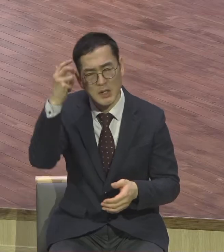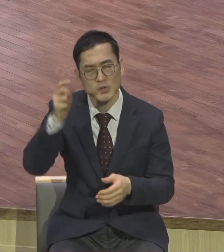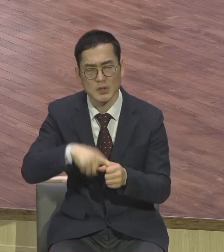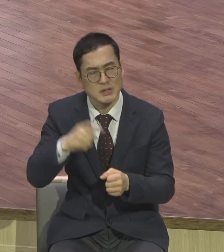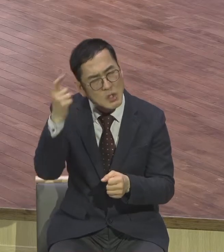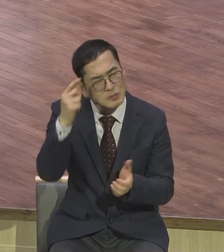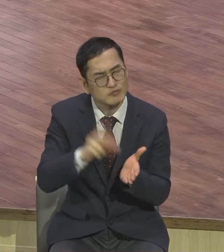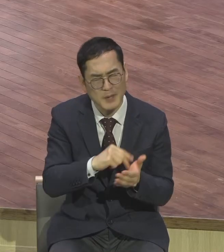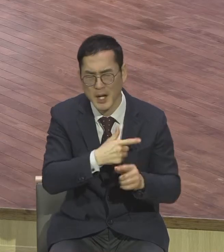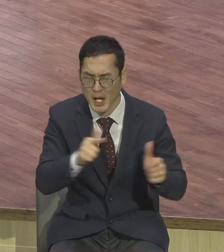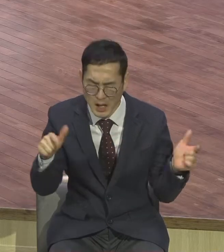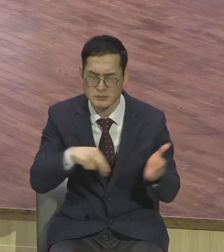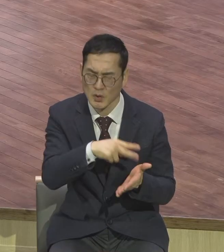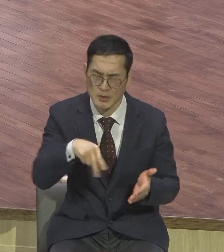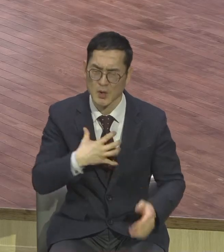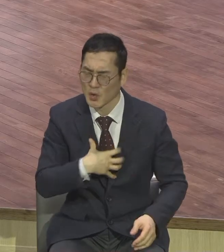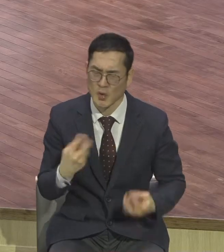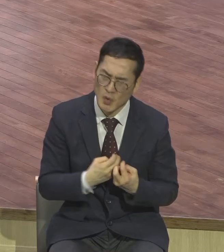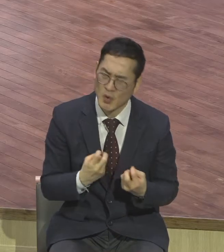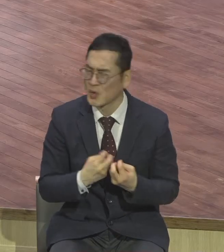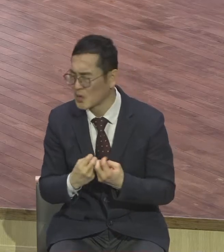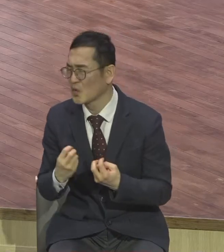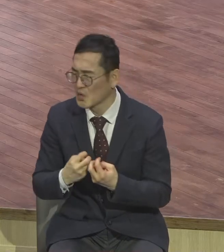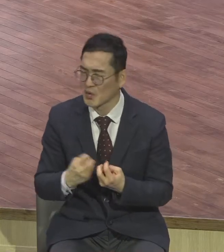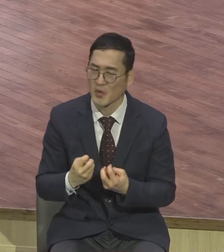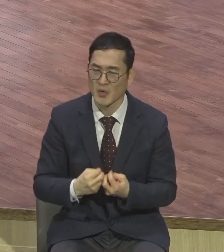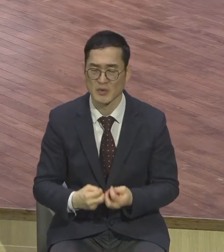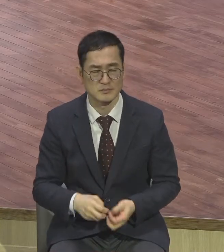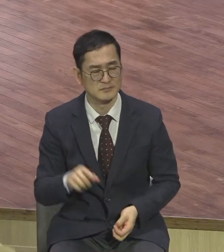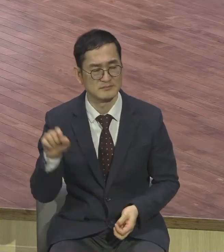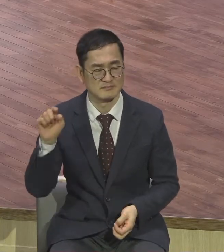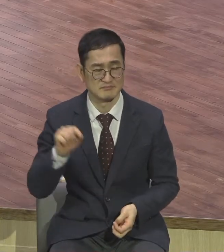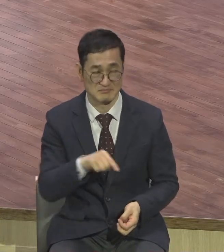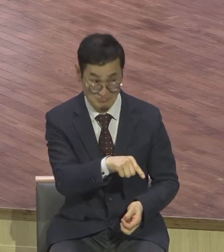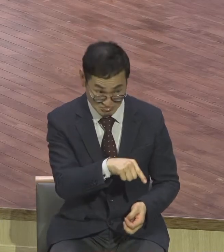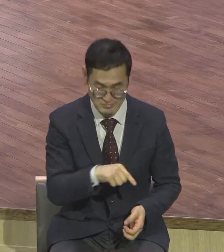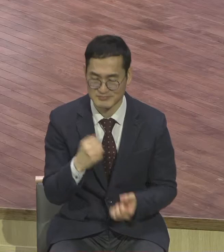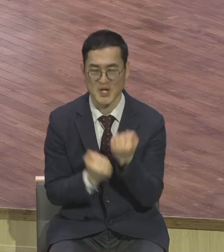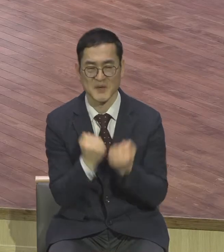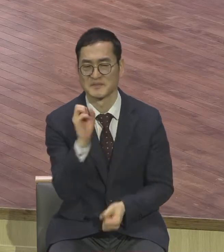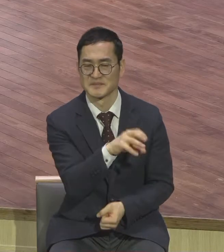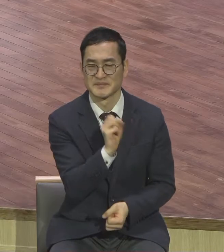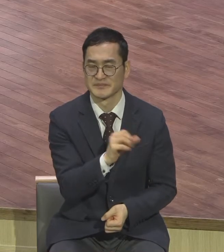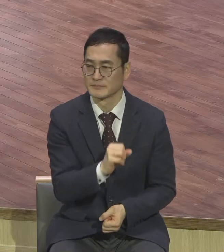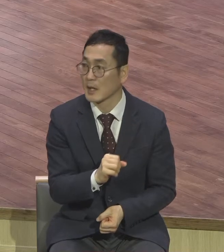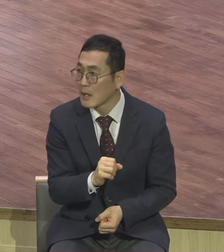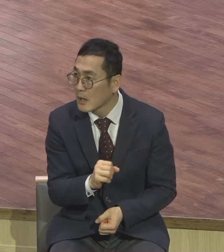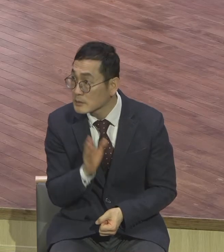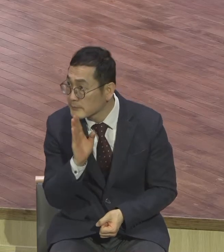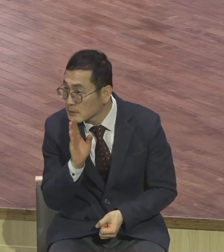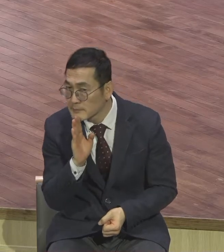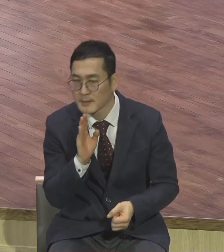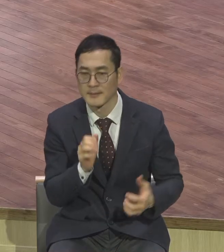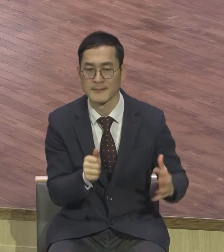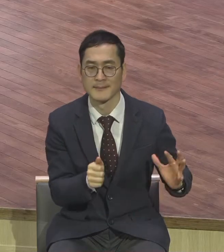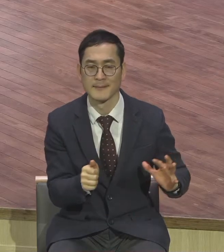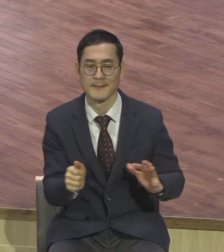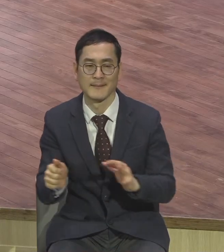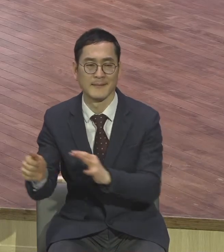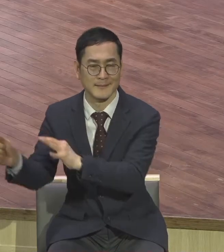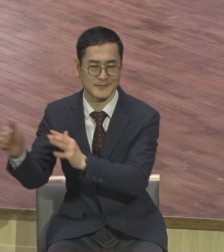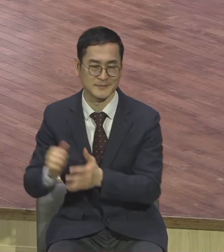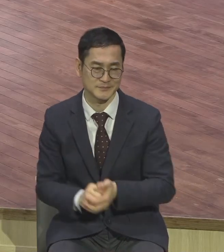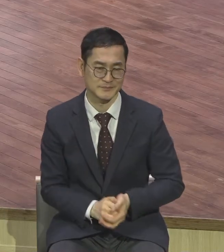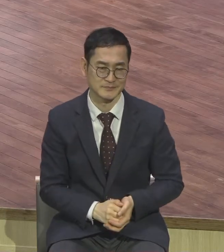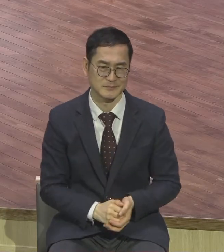유리 방하고 있는 이 세상 사람들 돈이 최고고 권력이 최고고 명예가 최고고 자리가 최고고 줄세가 최고라고